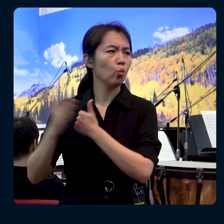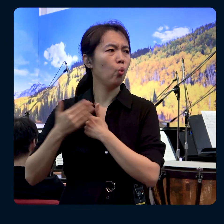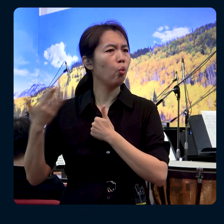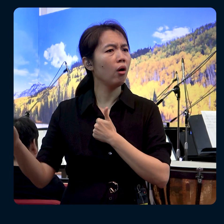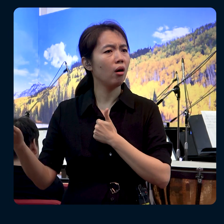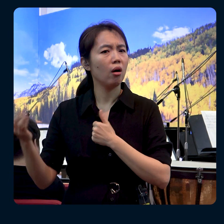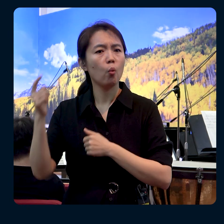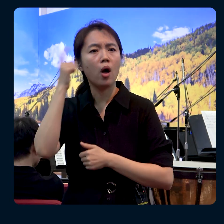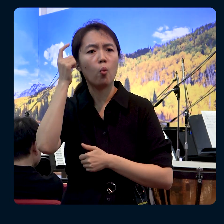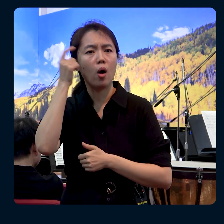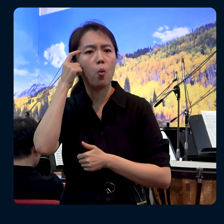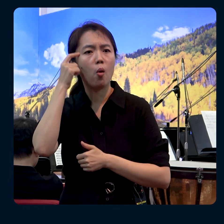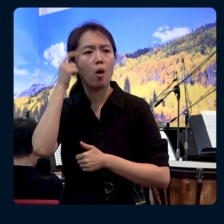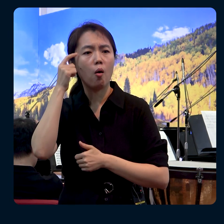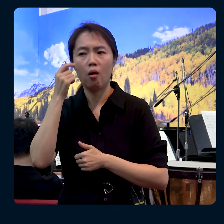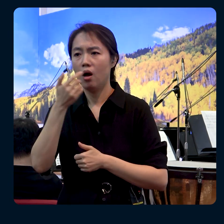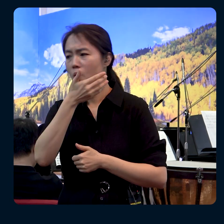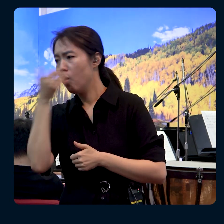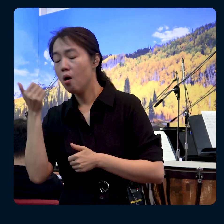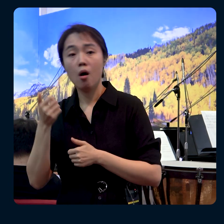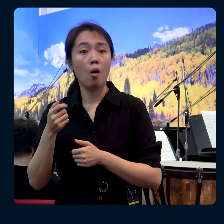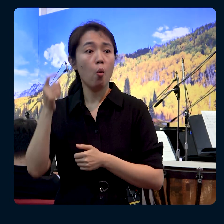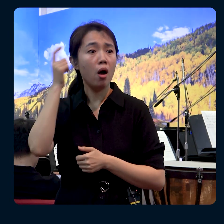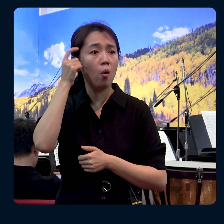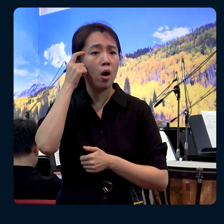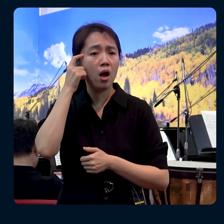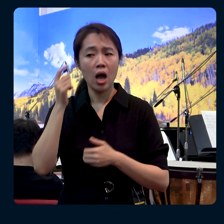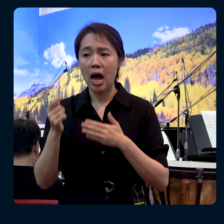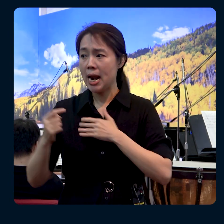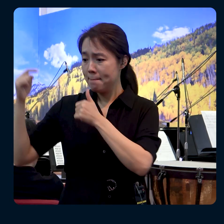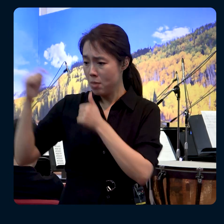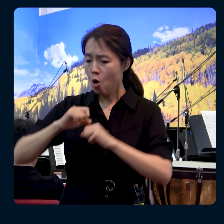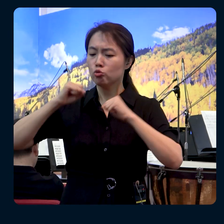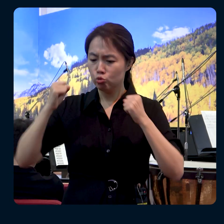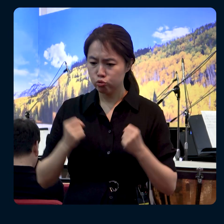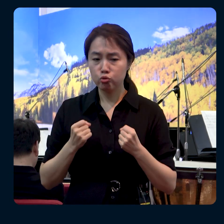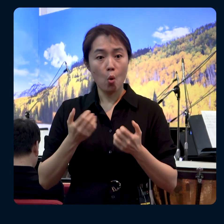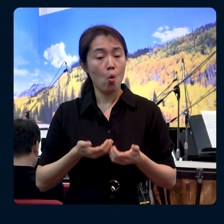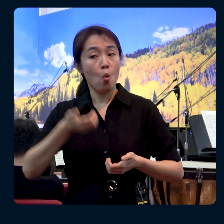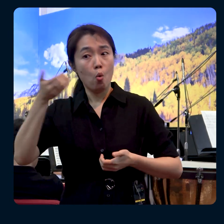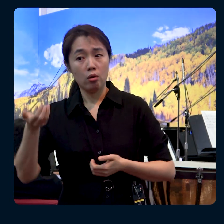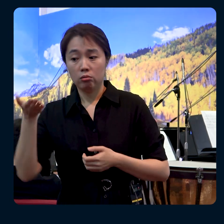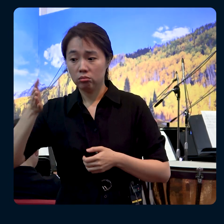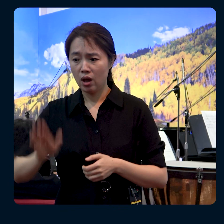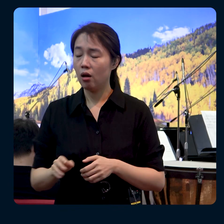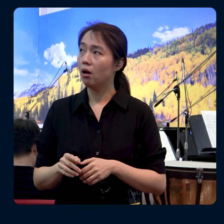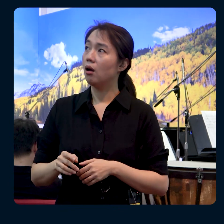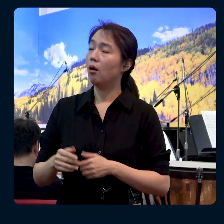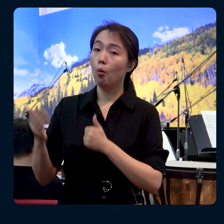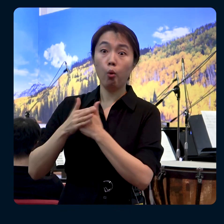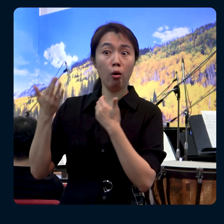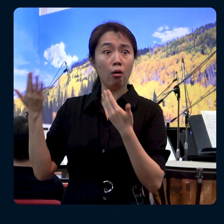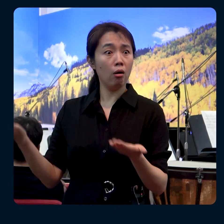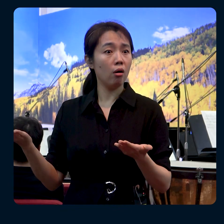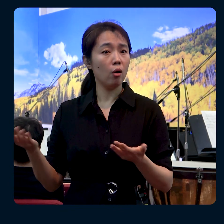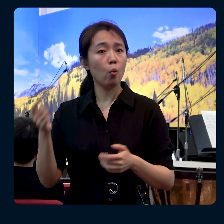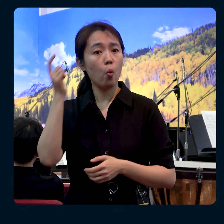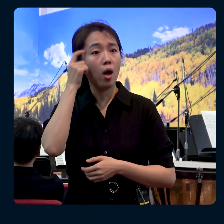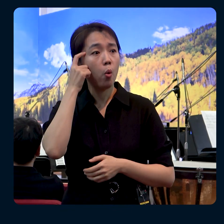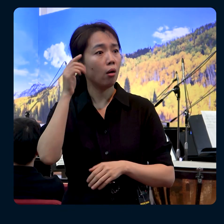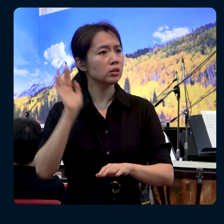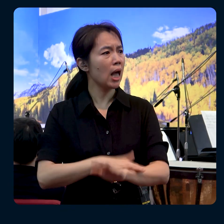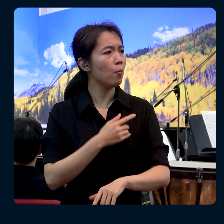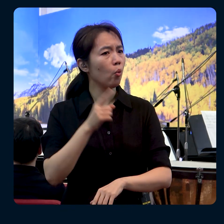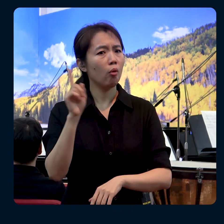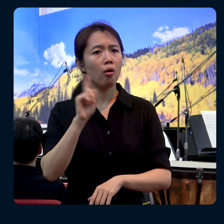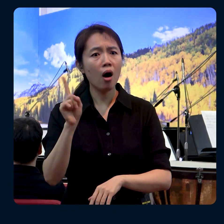하시는지. 아니, 하나님께서 말씀하셔서 여기까지 왔는데 왜 이렇게 더 상황이 어려워지는지, 이거 뭐